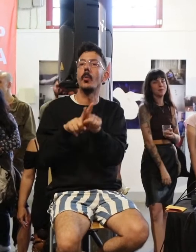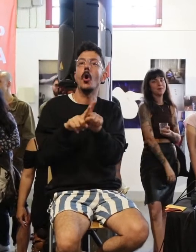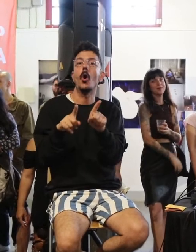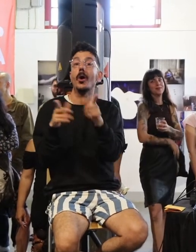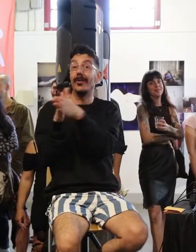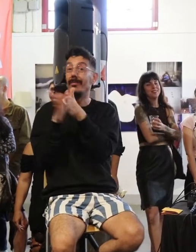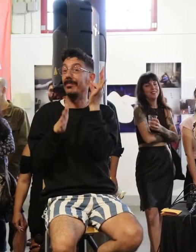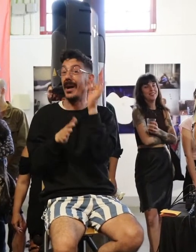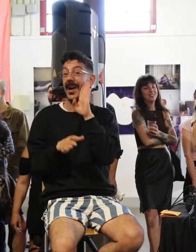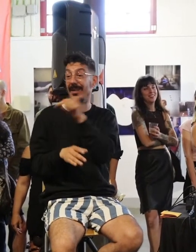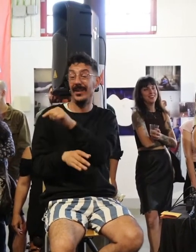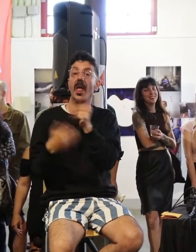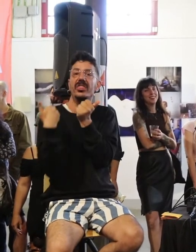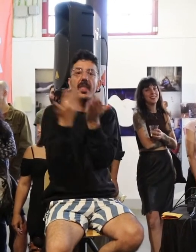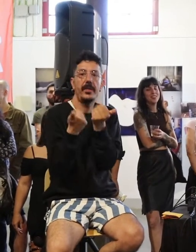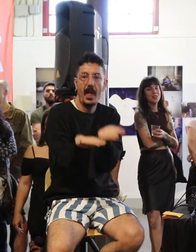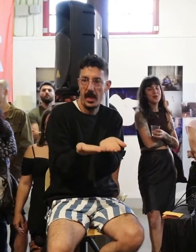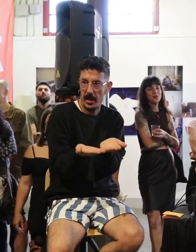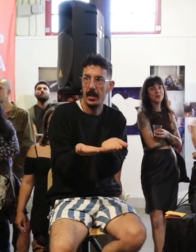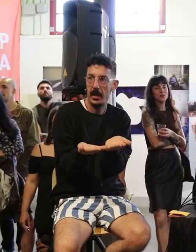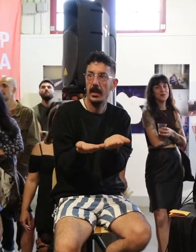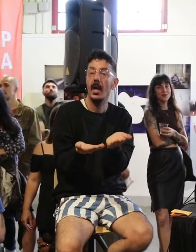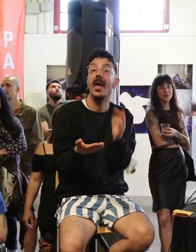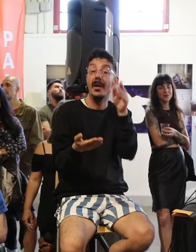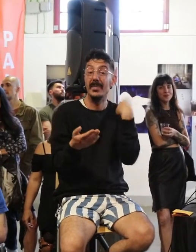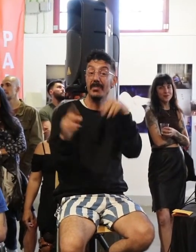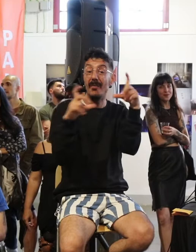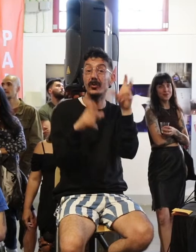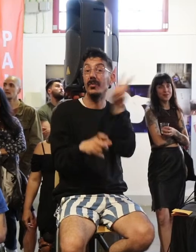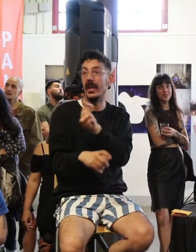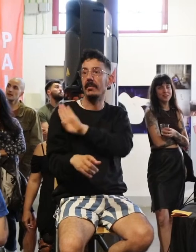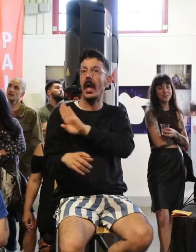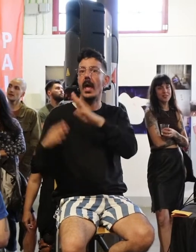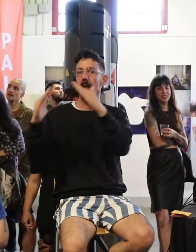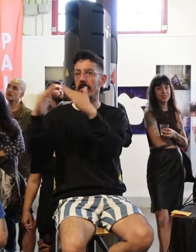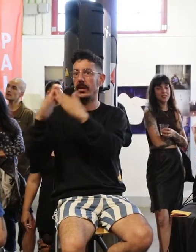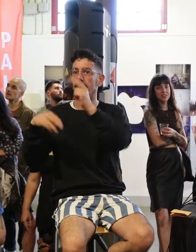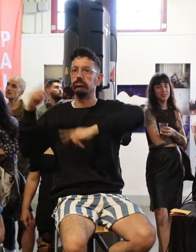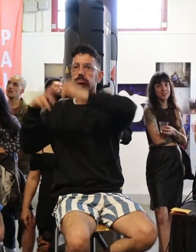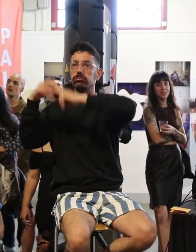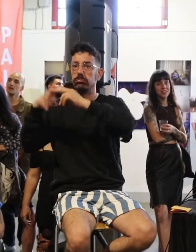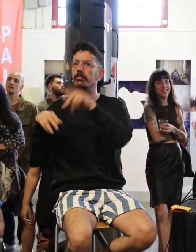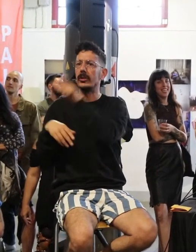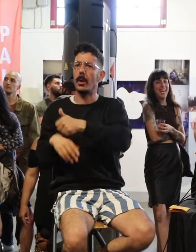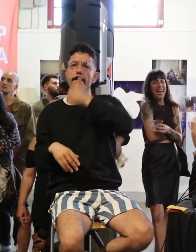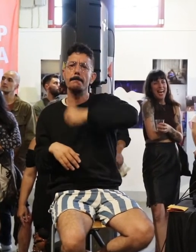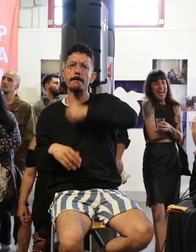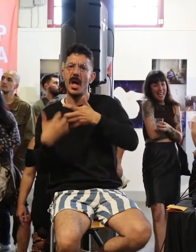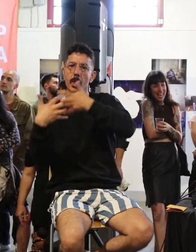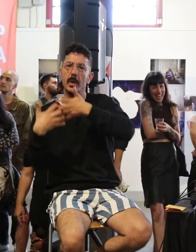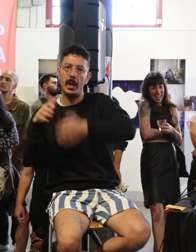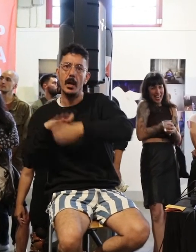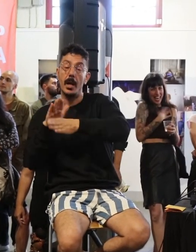la història del propi edifici i de la gent que el conforma i que el segueix lluitant. Les companyes de Maleojo també ens